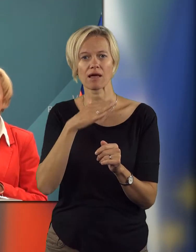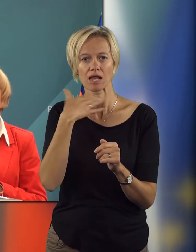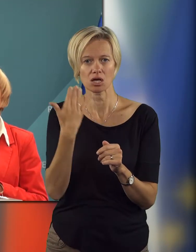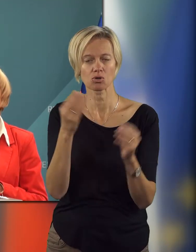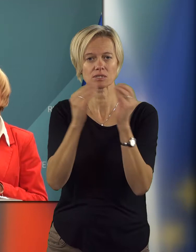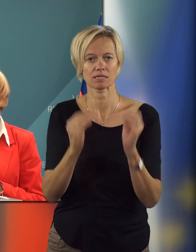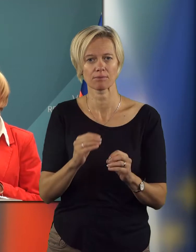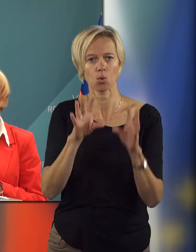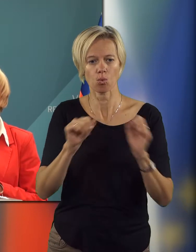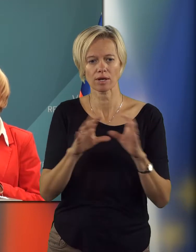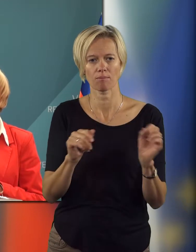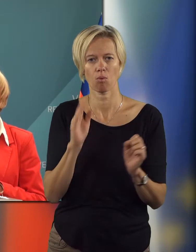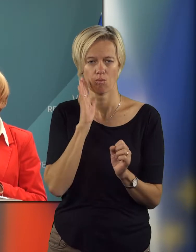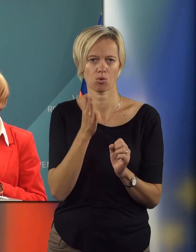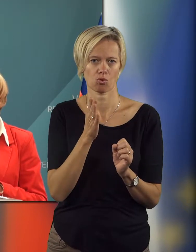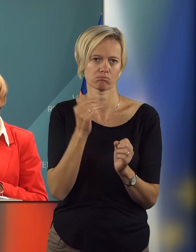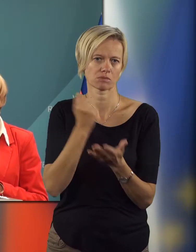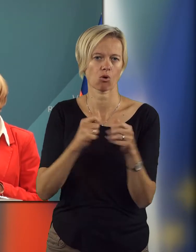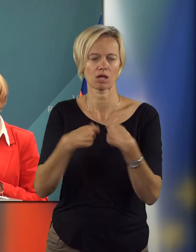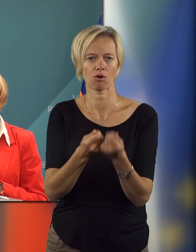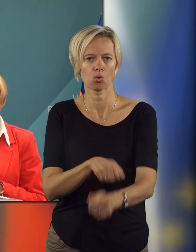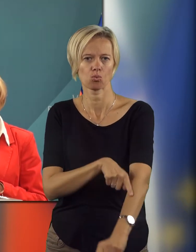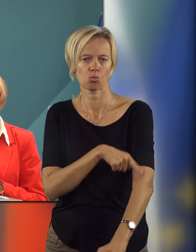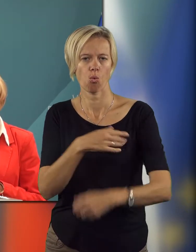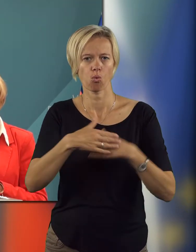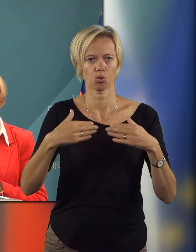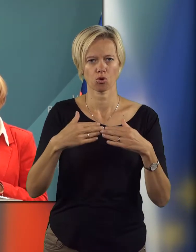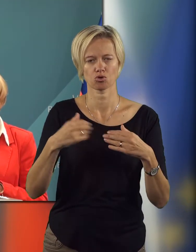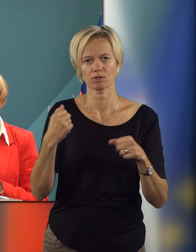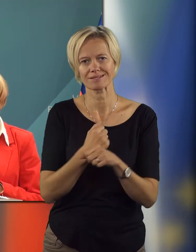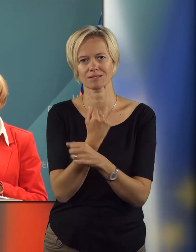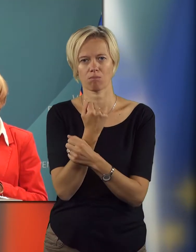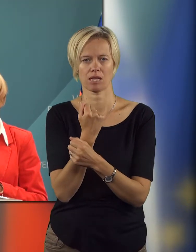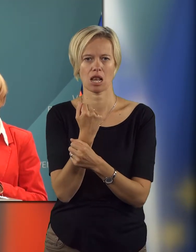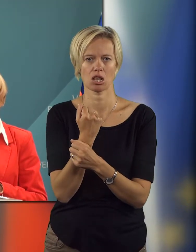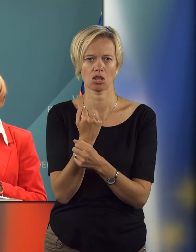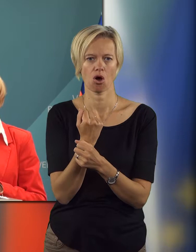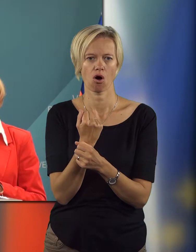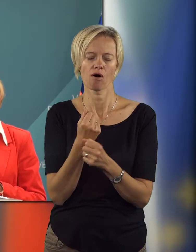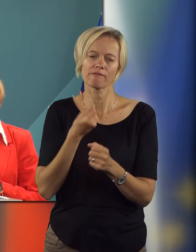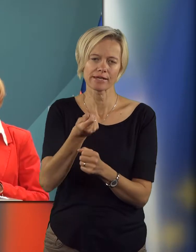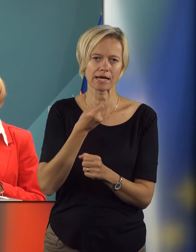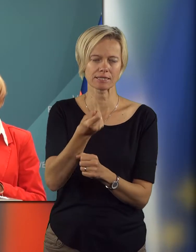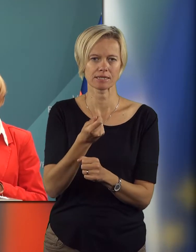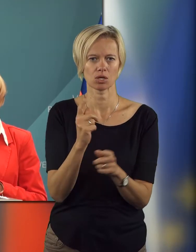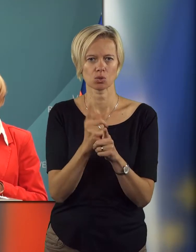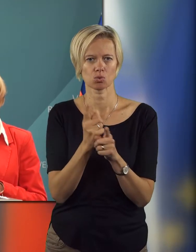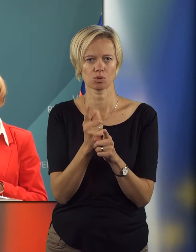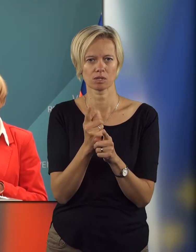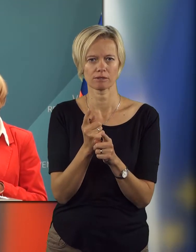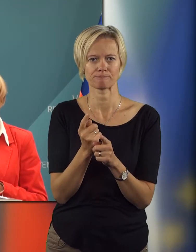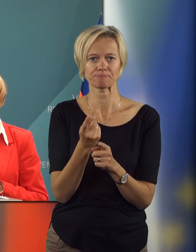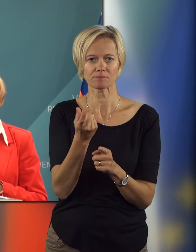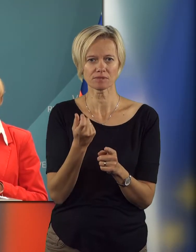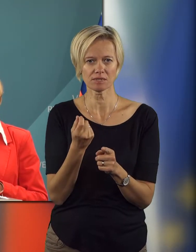nekaj sistemskih ukrepov, ki bodo zagotavljala dolgoročno stabilno financiranje, predvsem